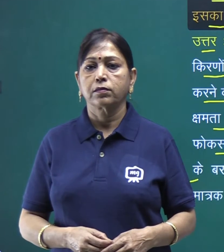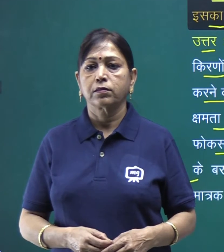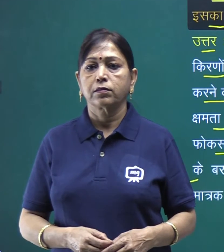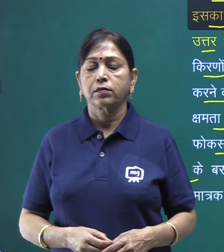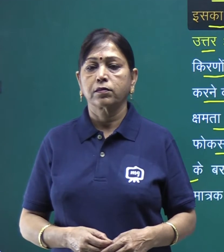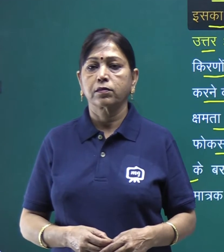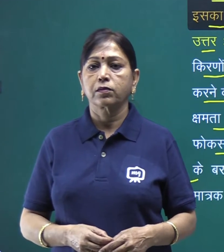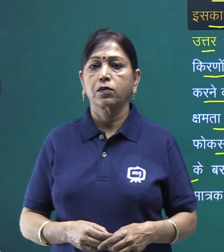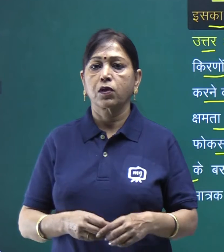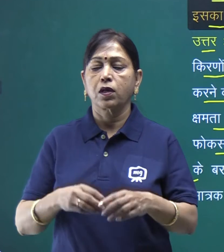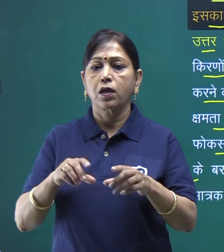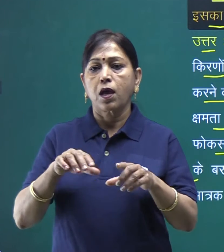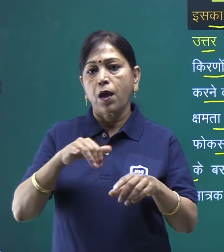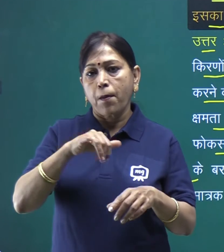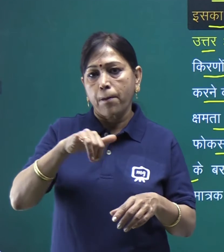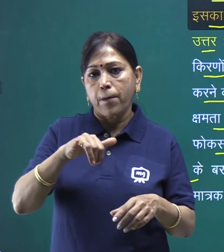बराबर होता है।